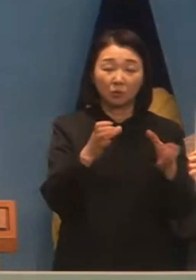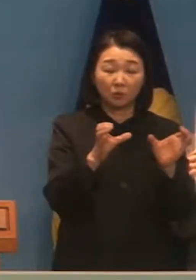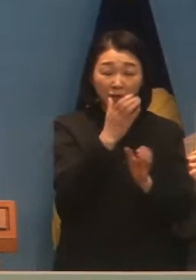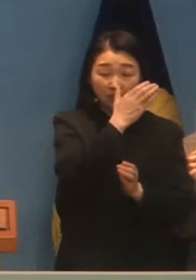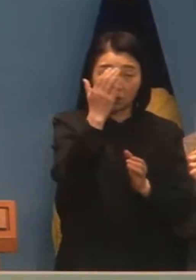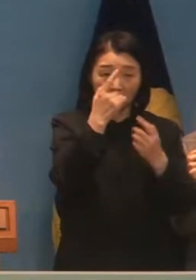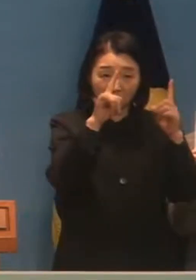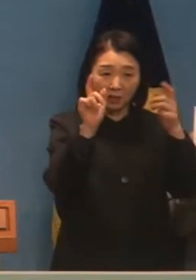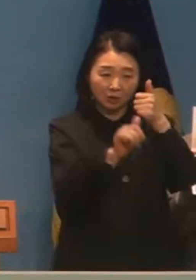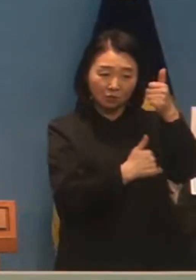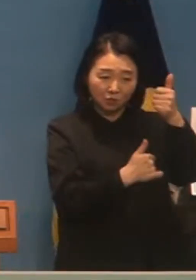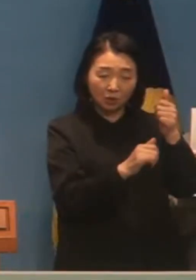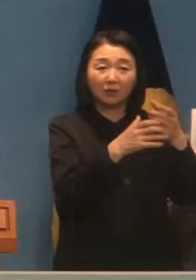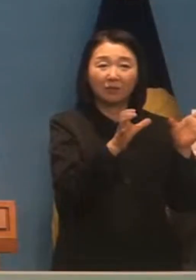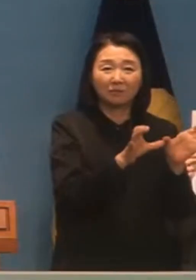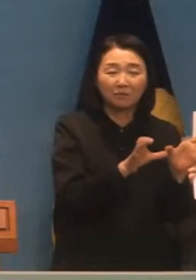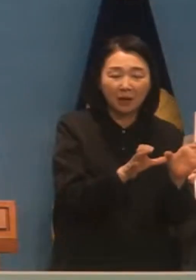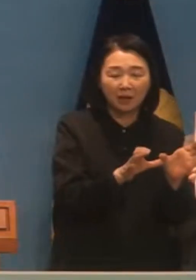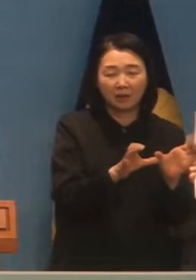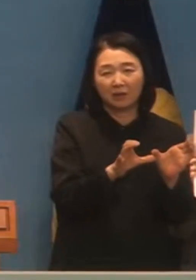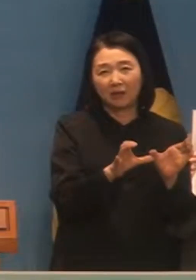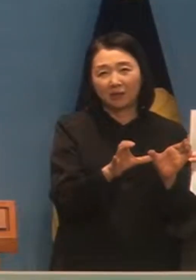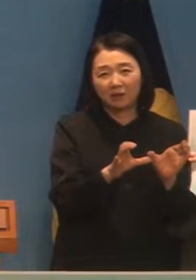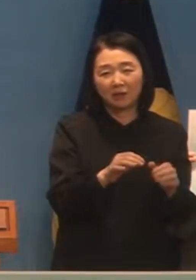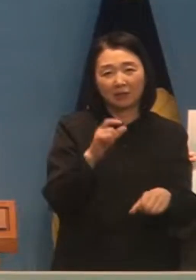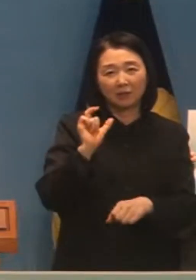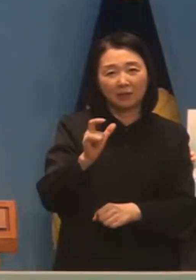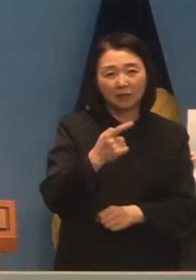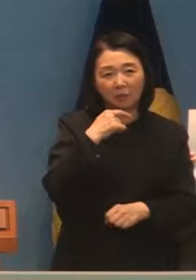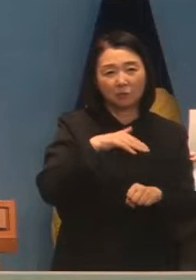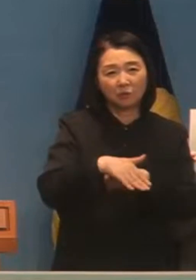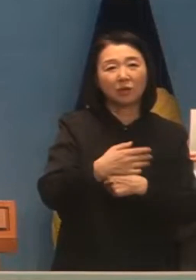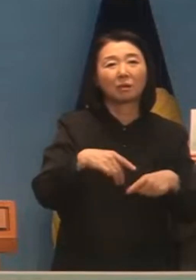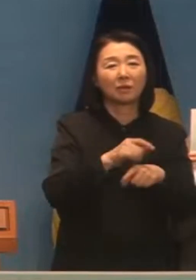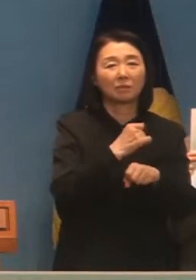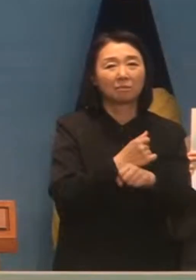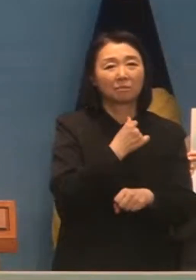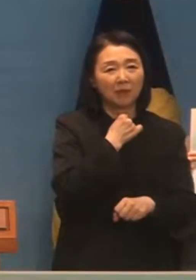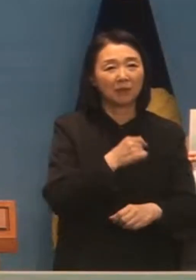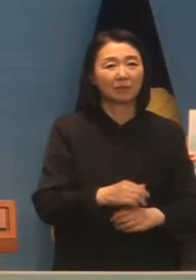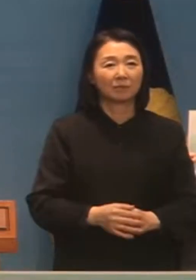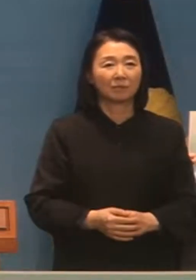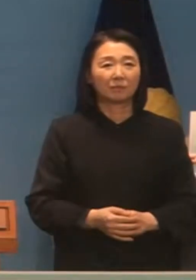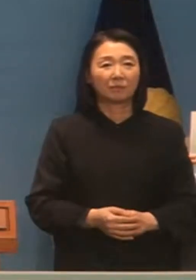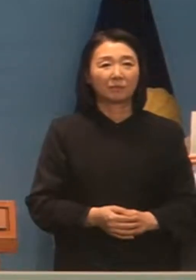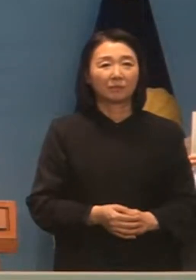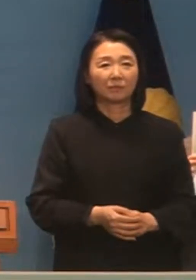청년대학생위원회는 살만한 삶과 단단한 민주주의를 함께 만들겠습니다.